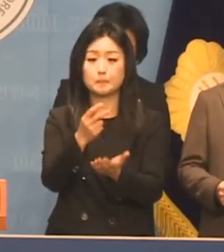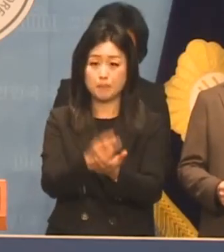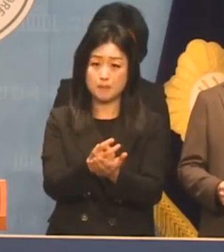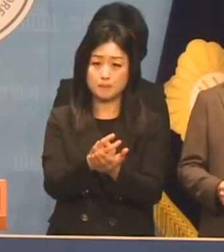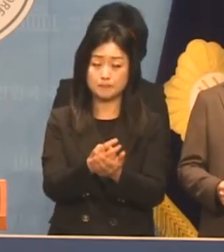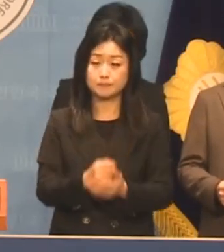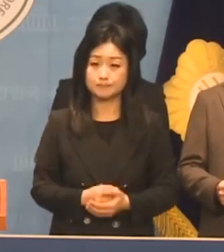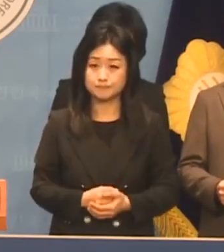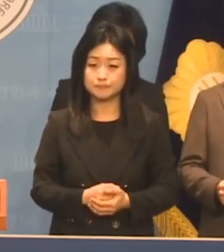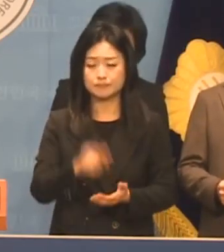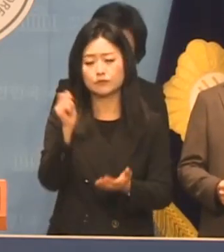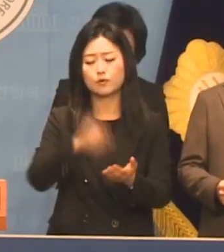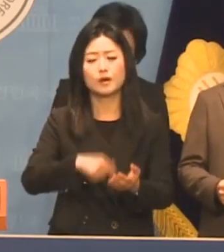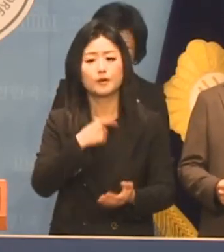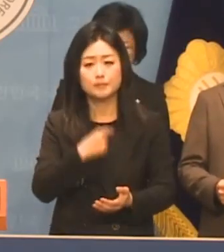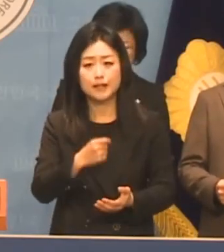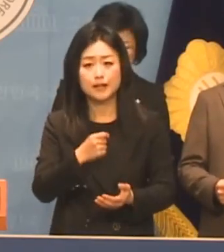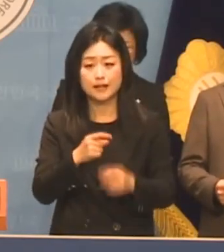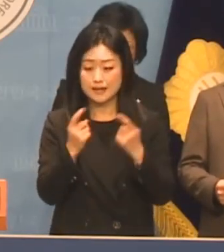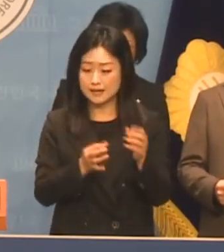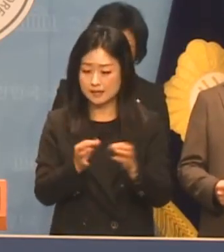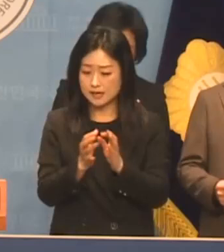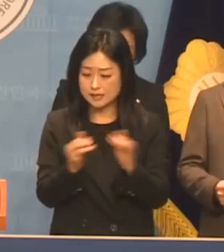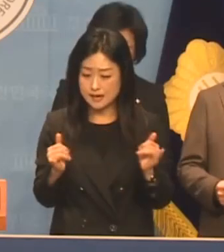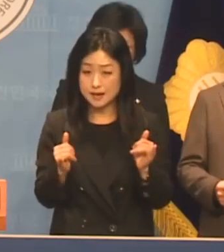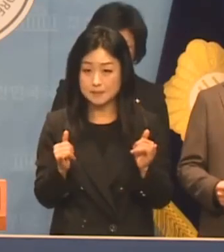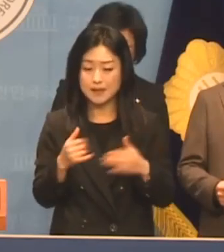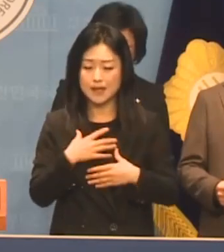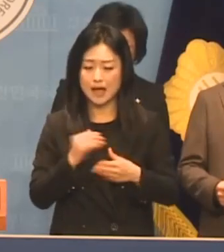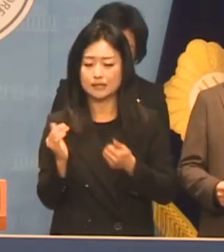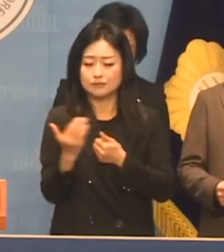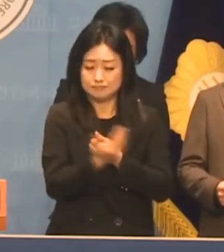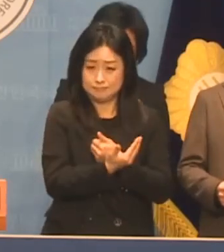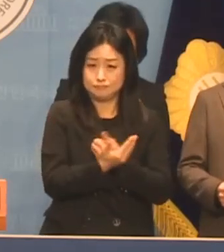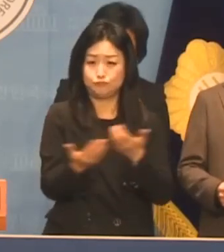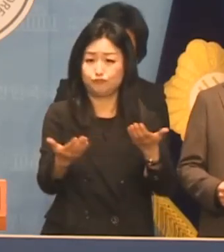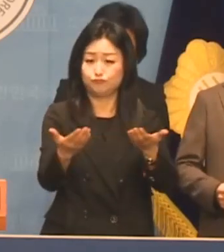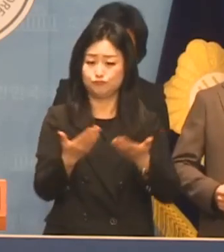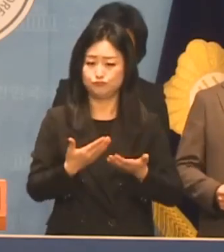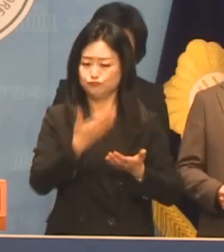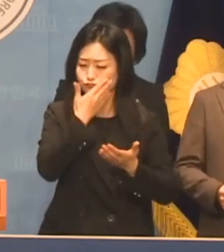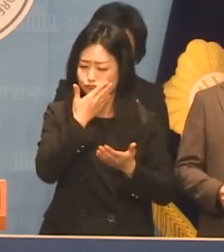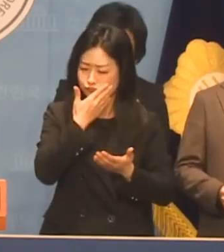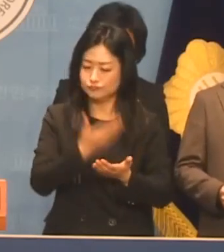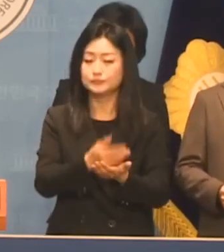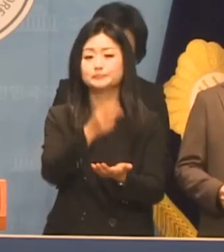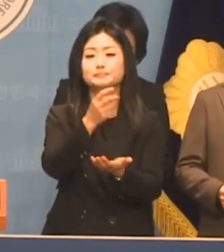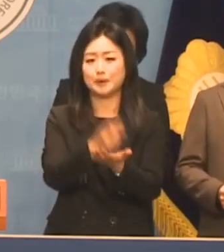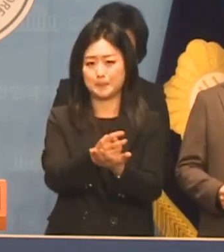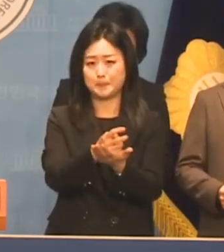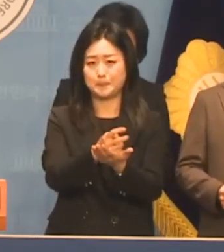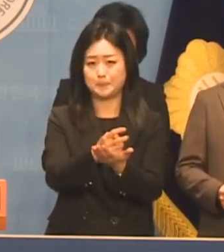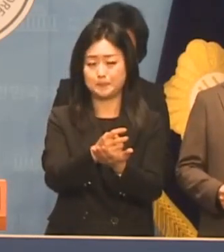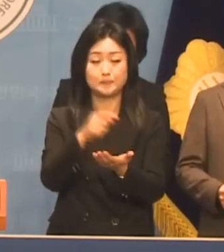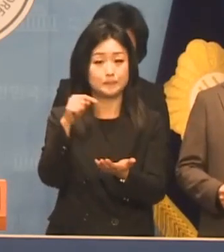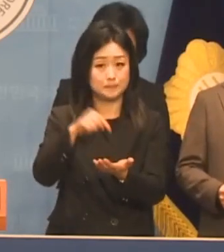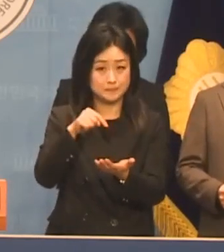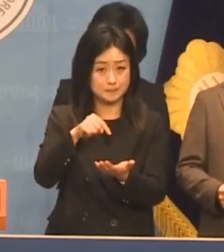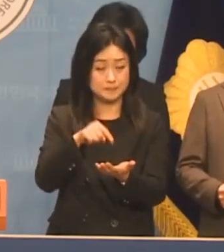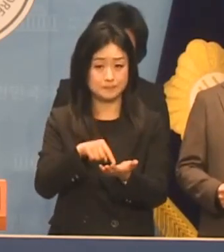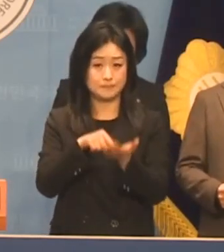끝에 내몰린 소상공인들에게 최소한의 안전망을 제공하기 위해 발의된 법안들입니다.